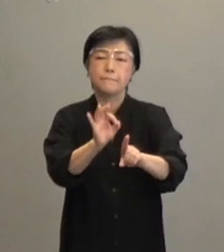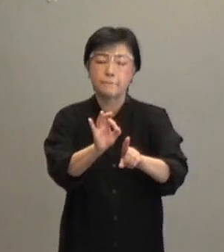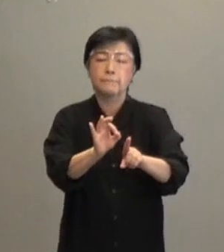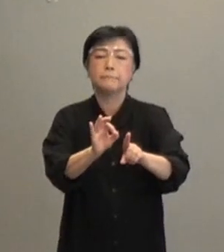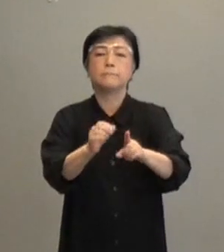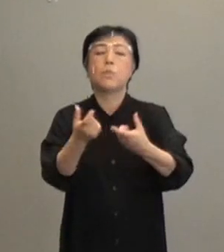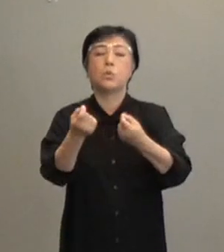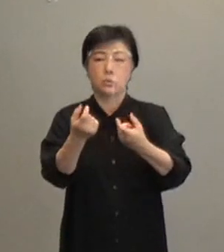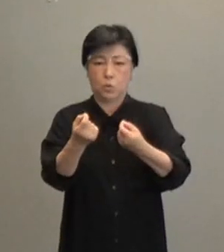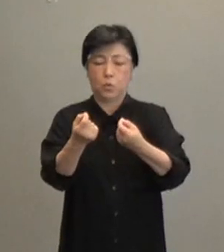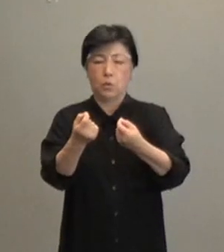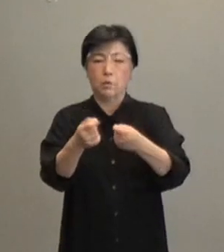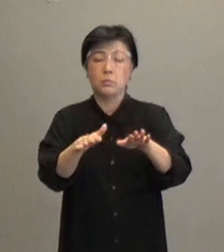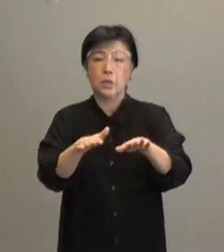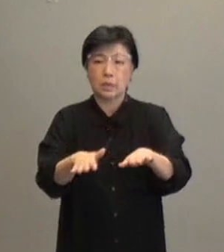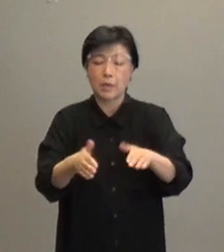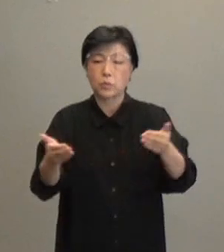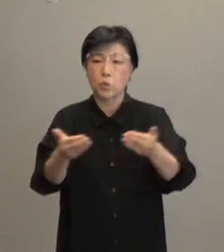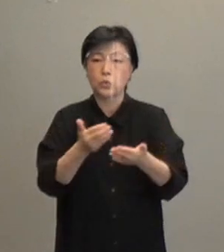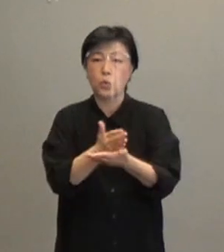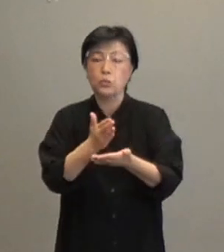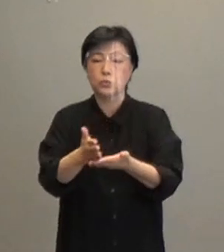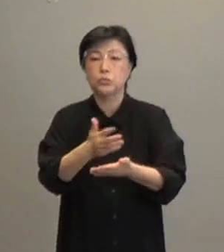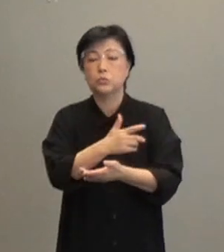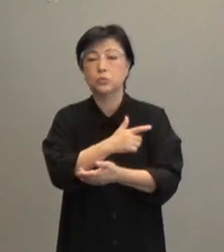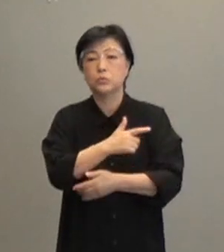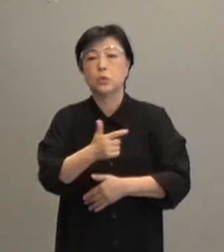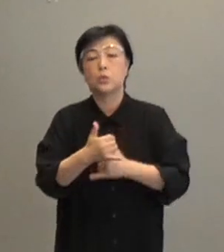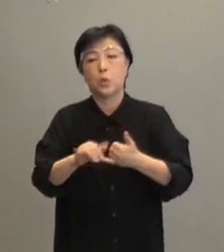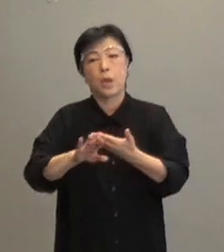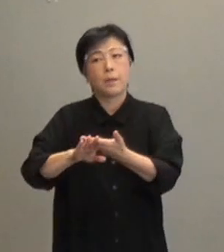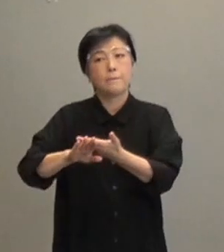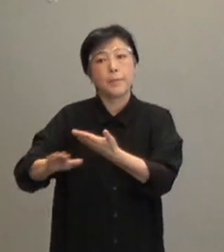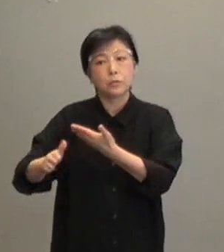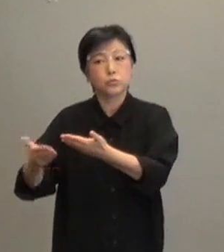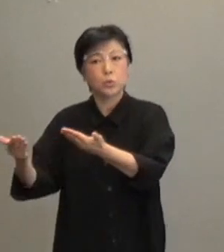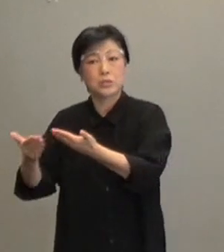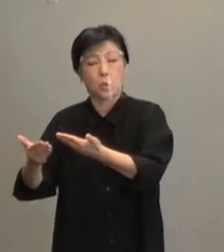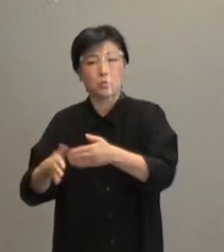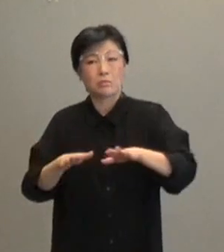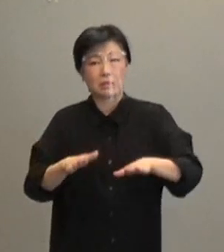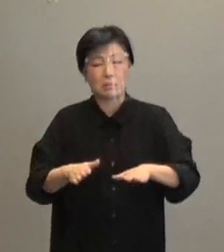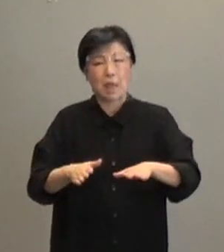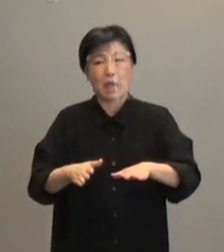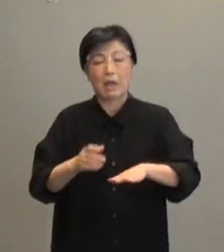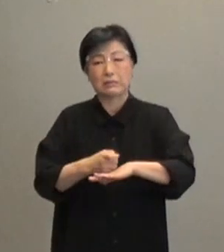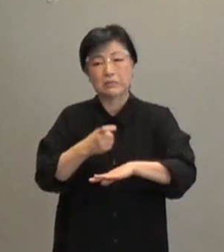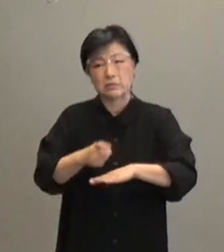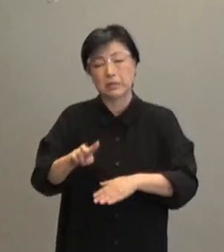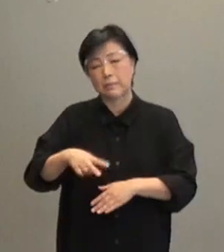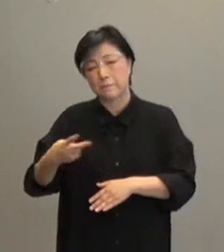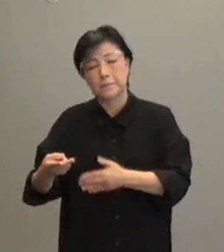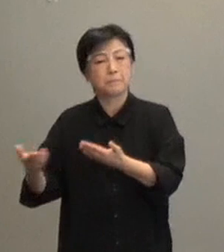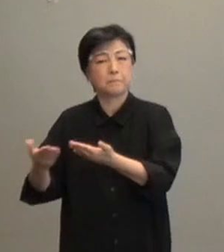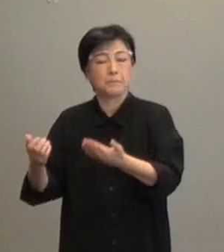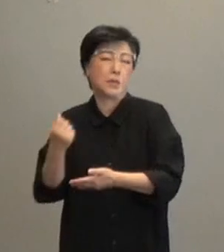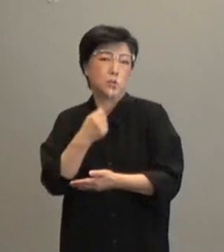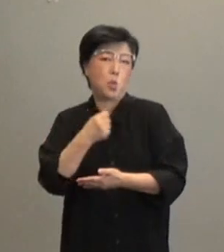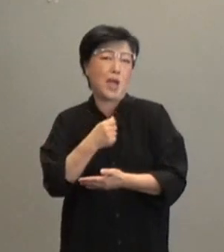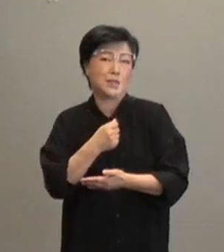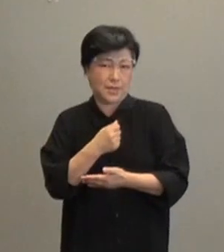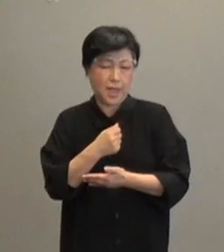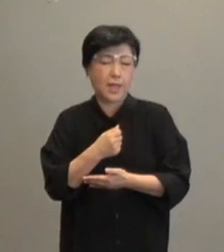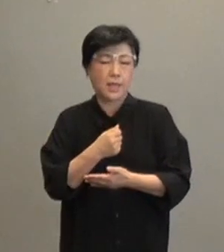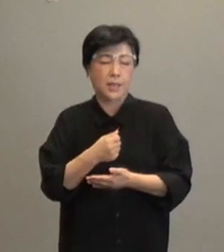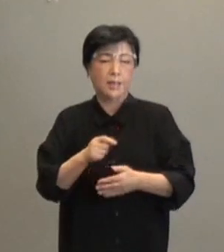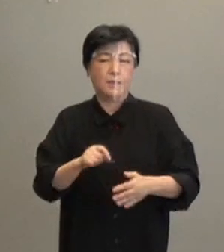今そうした業種の方々が別の業種に社員を紹介をし